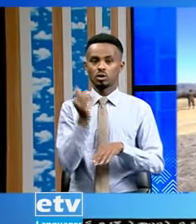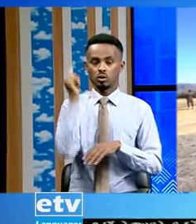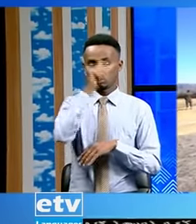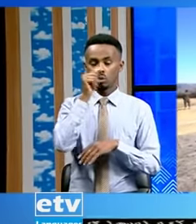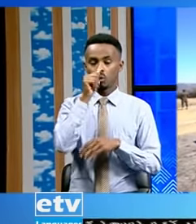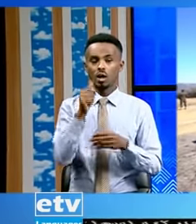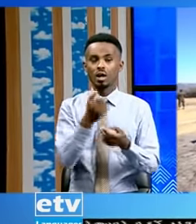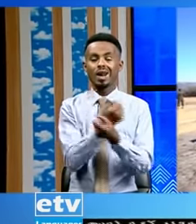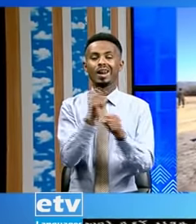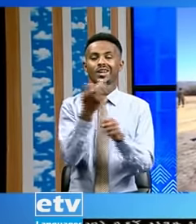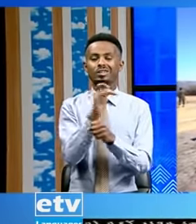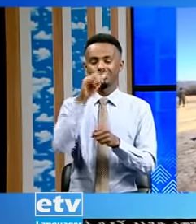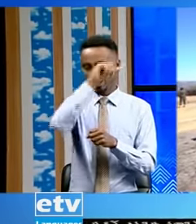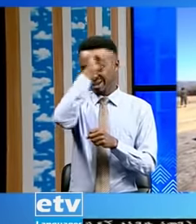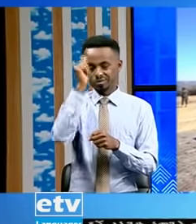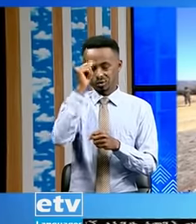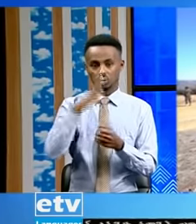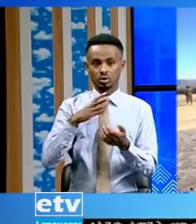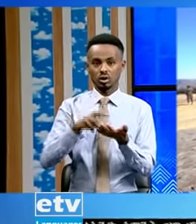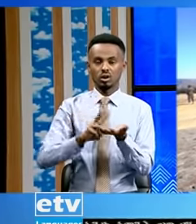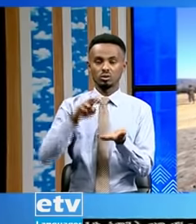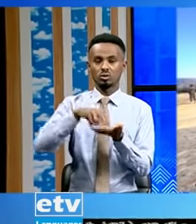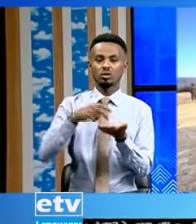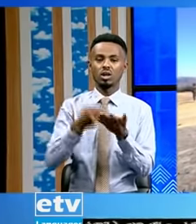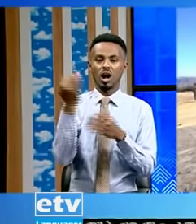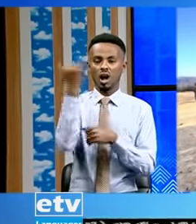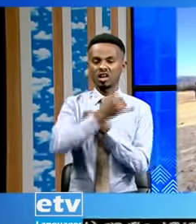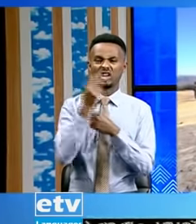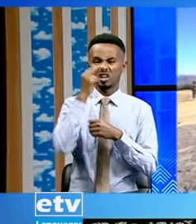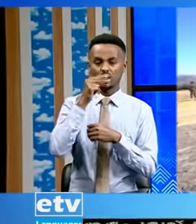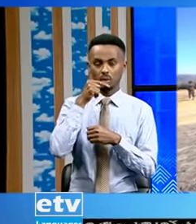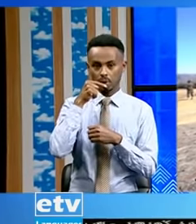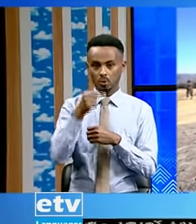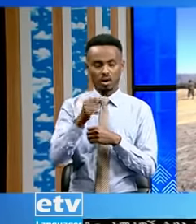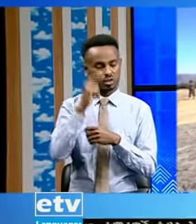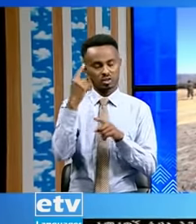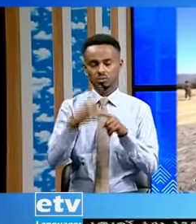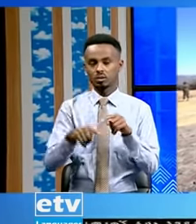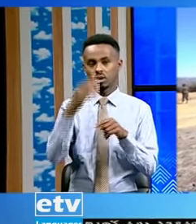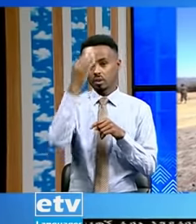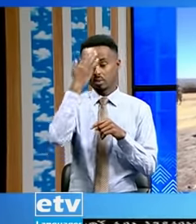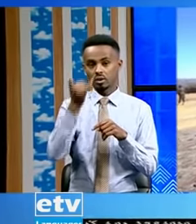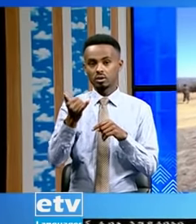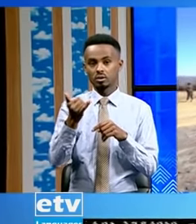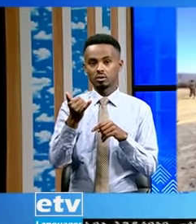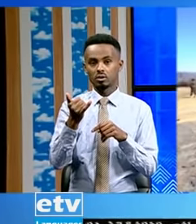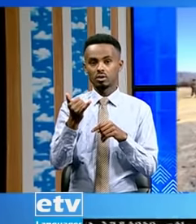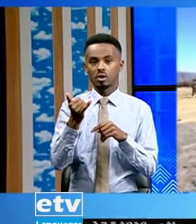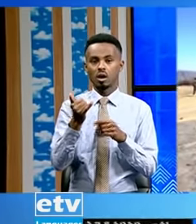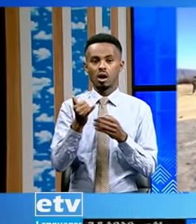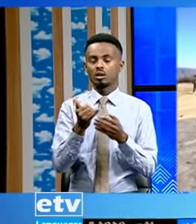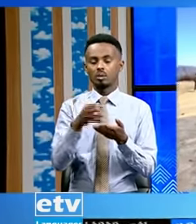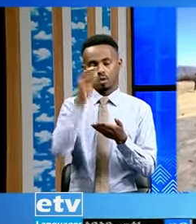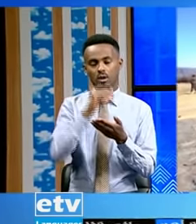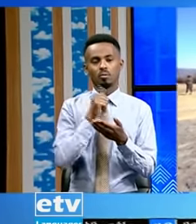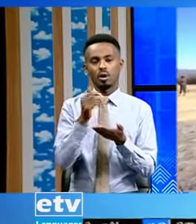ኢትዮጵያ እንላለን እንጂ ማንም ሰው ተነስቶ እቺን ሀገር እንቀልድባታለሁ ቢል አይቻልም። ለምን አልተማርንም?